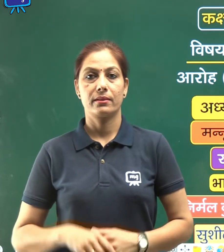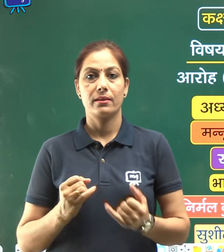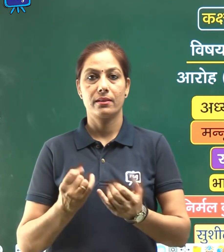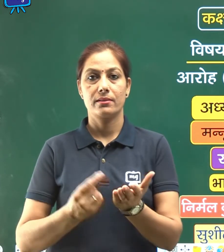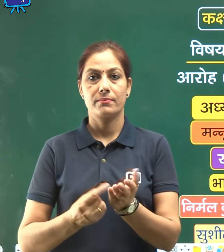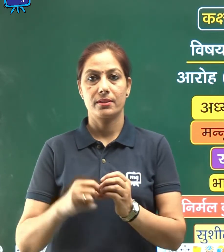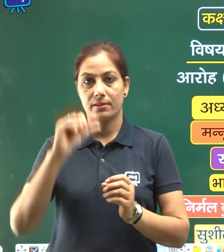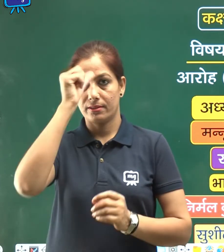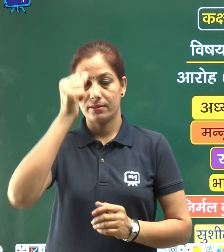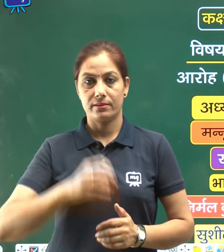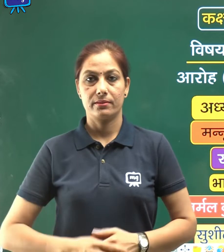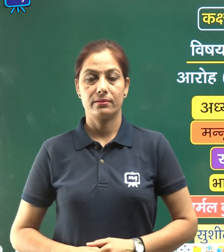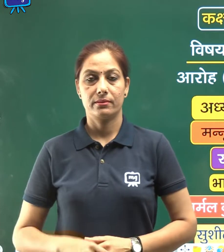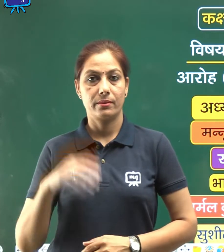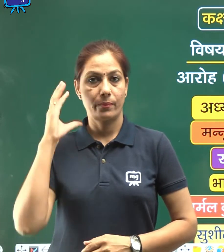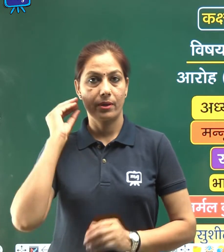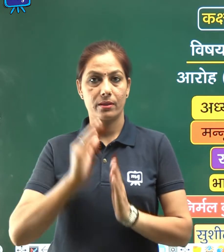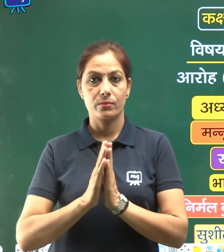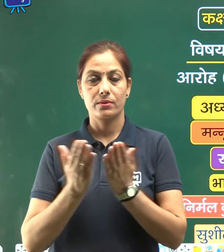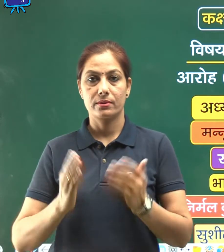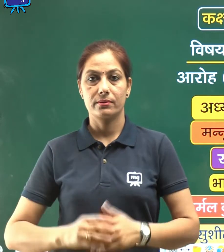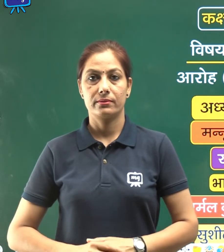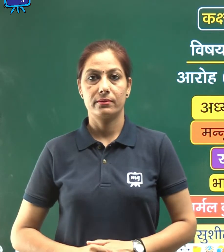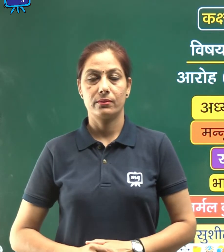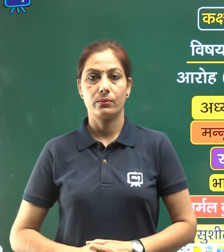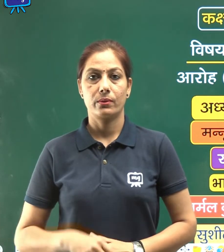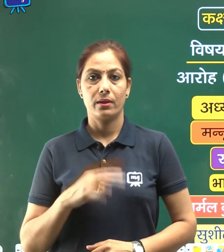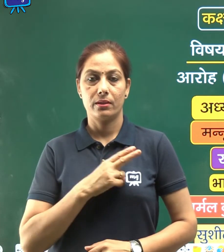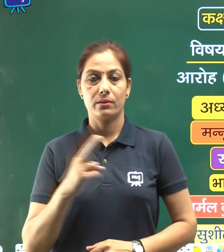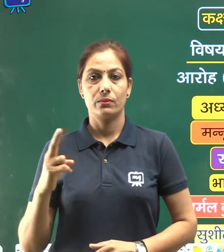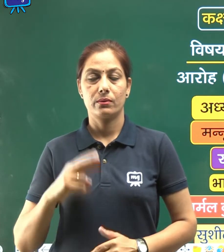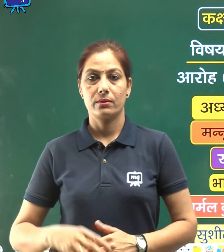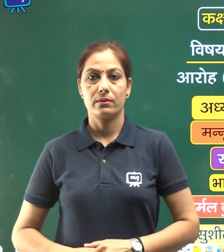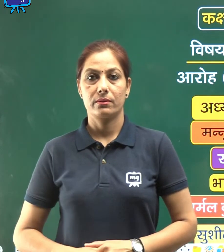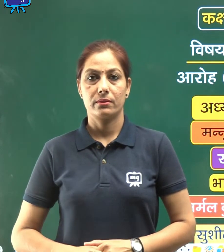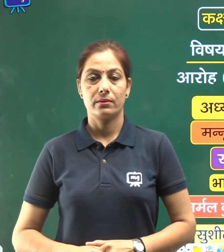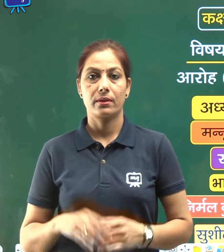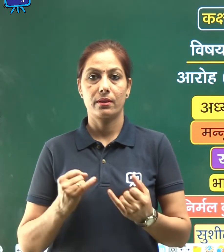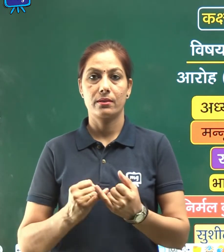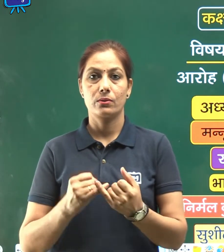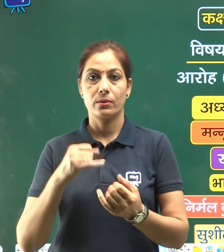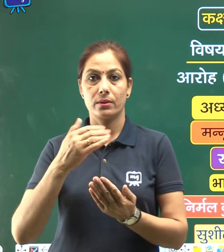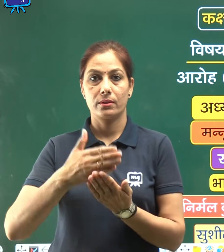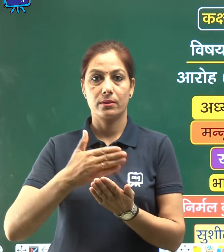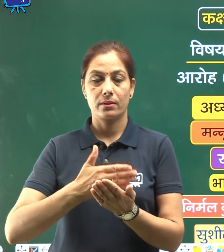विषय की पाठ्य पुस्तक आरोह के गद्य खंड के